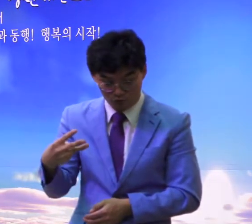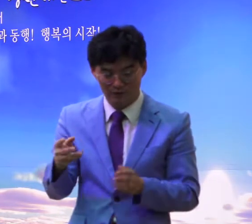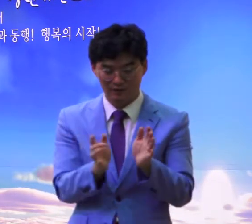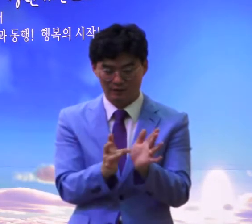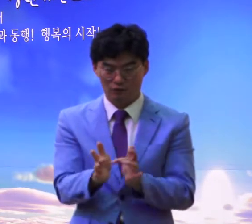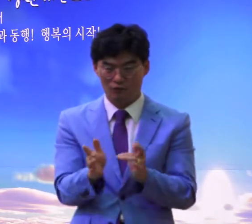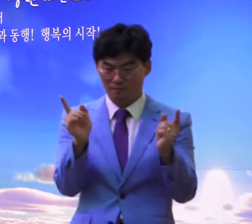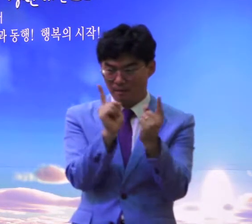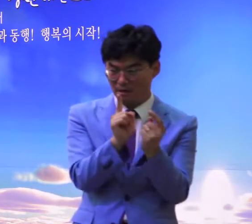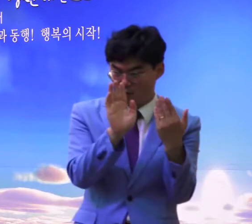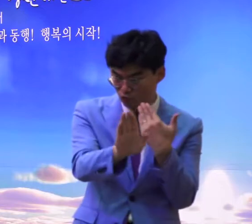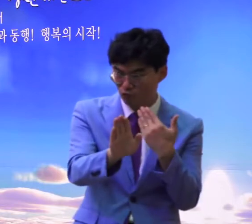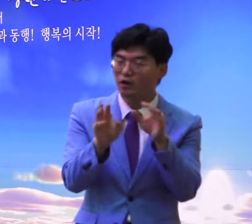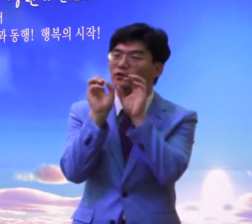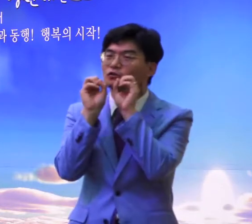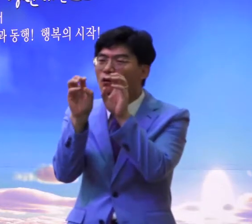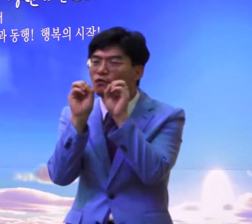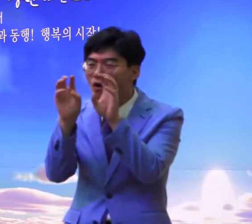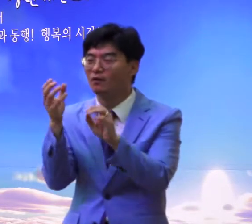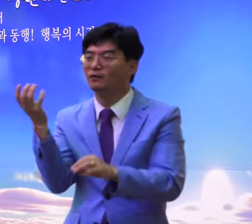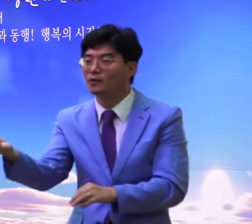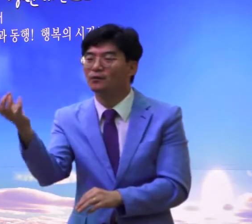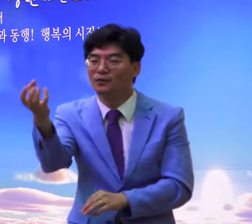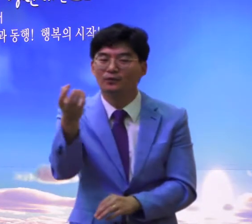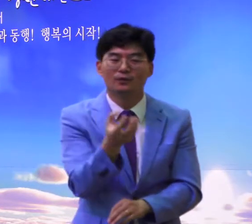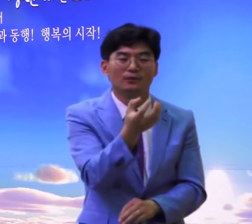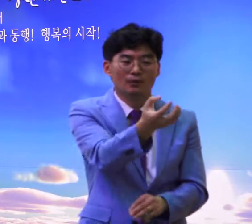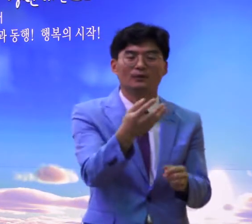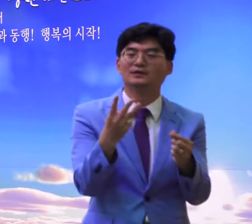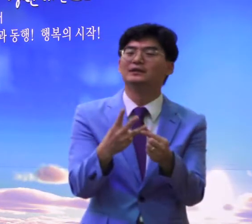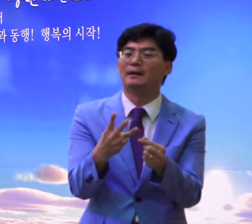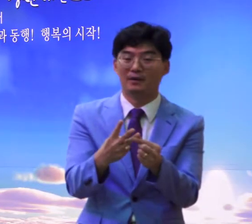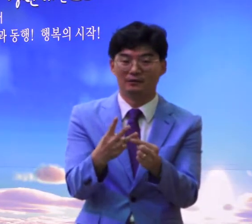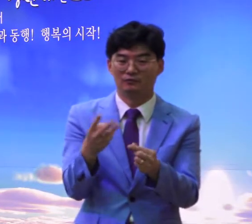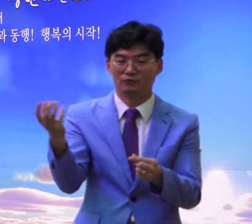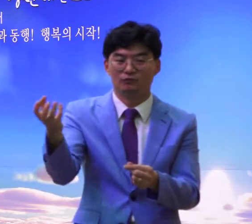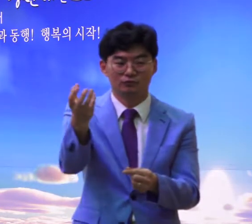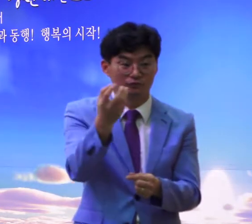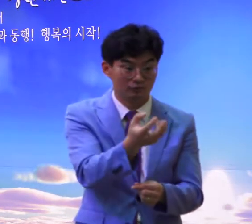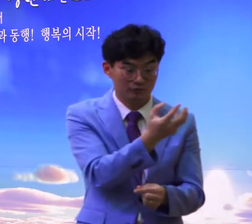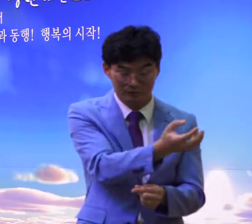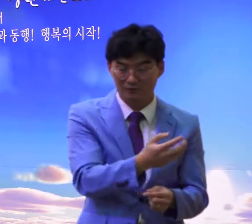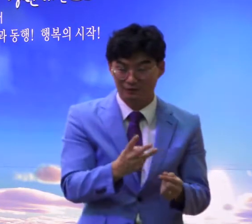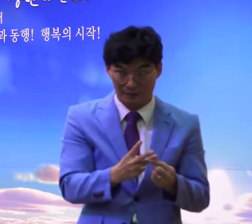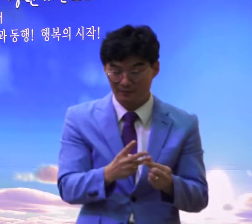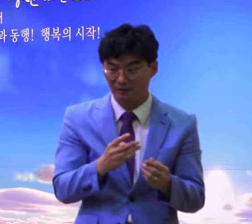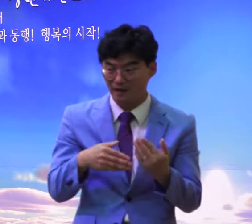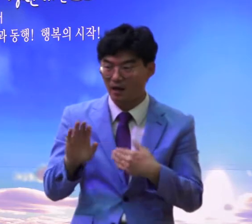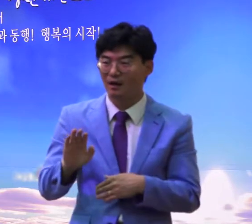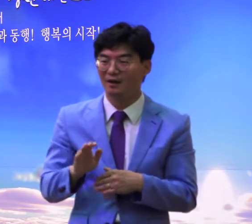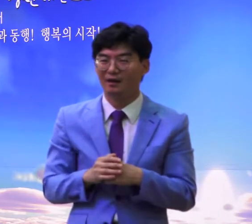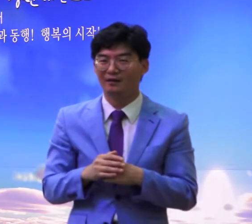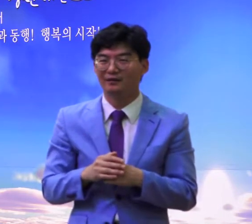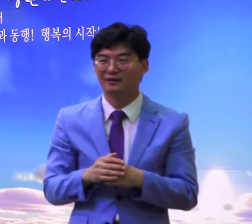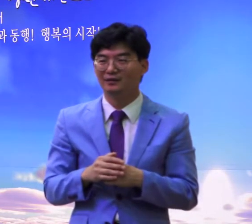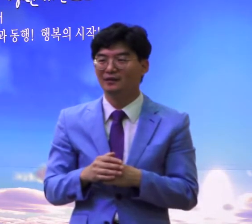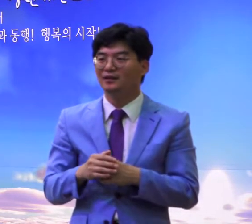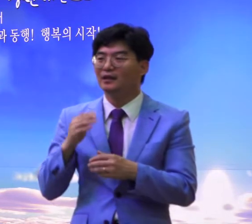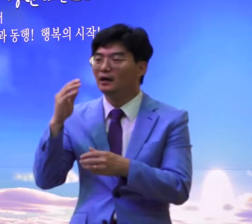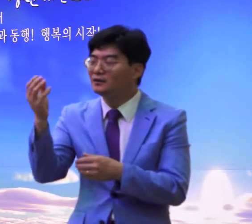여행을 떠났습니다. 사도 바울이 갔던 그 전도 여행의 여정도 성령의 인도하심을 따라갔던